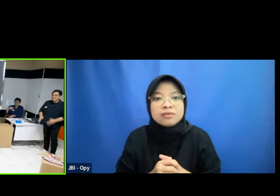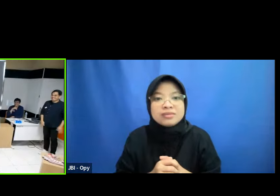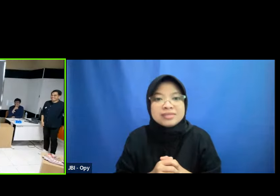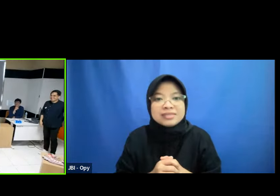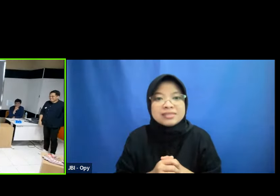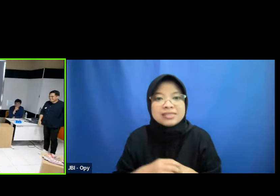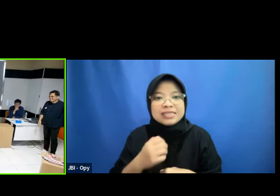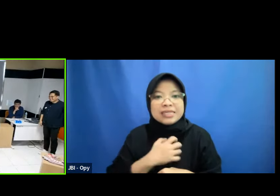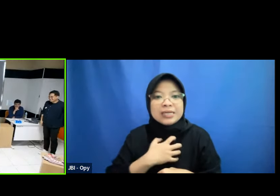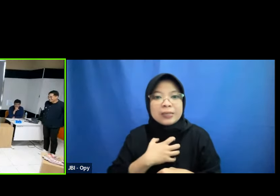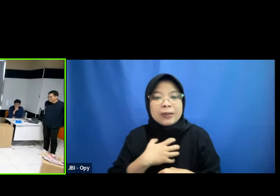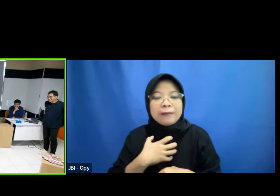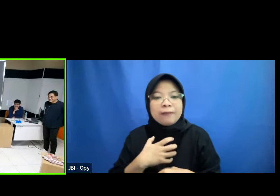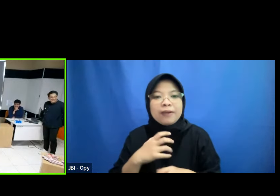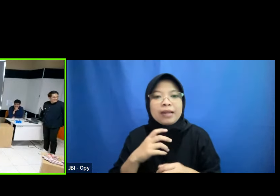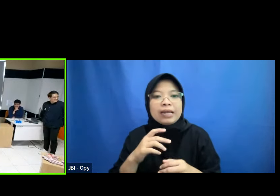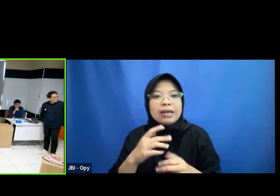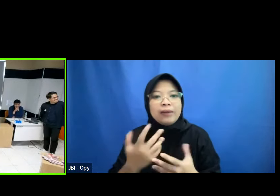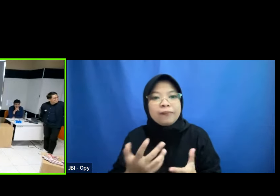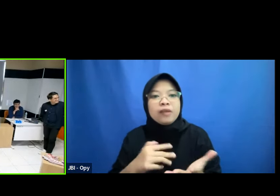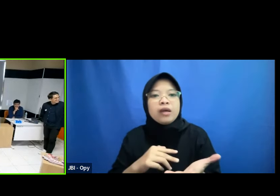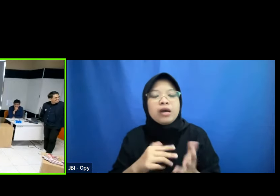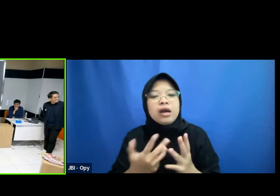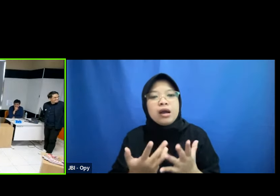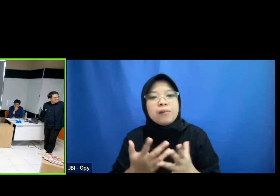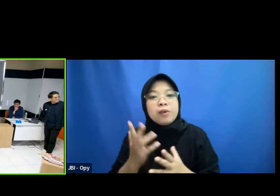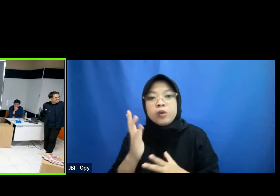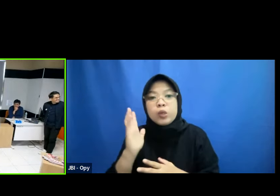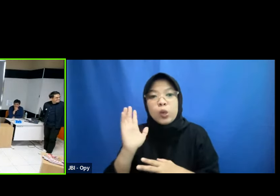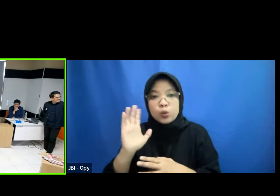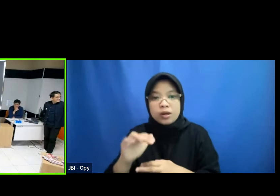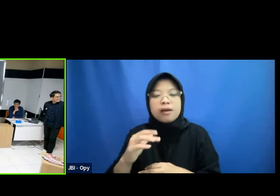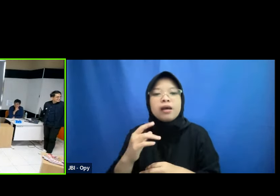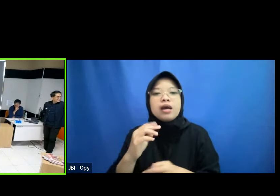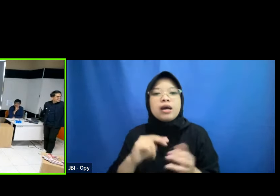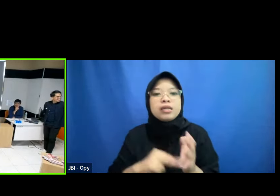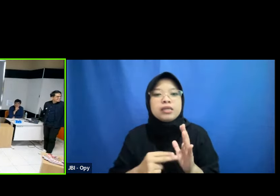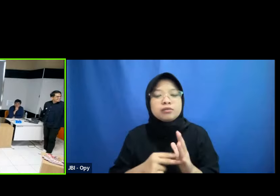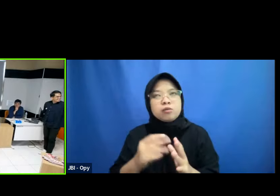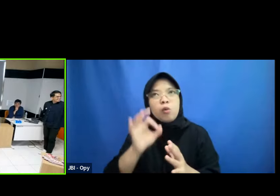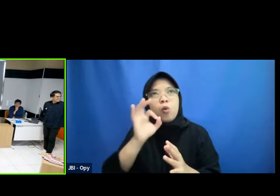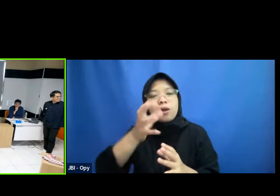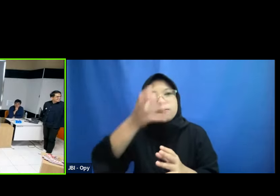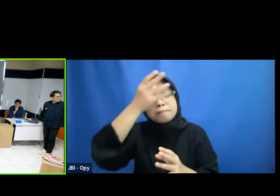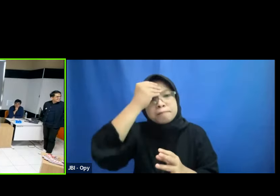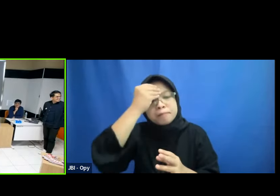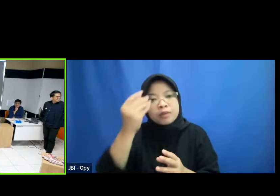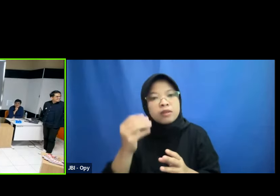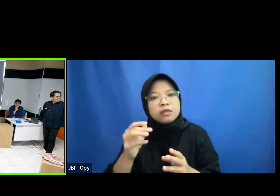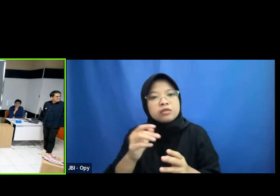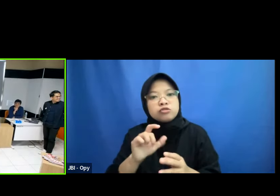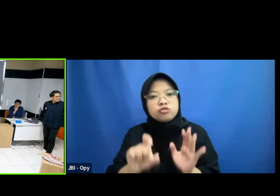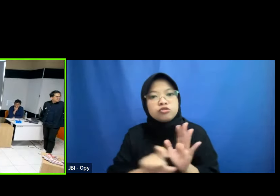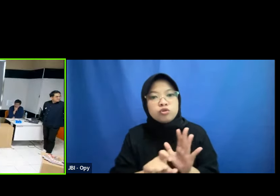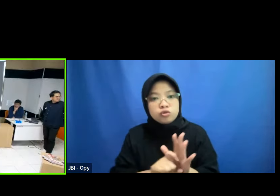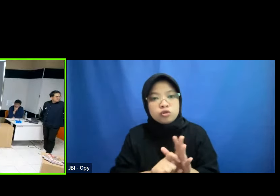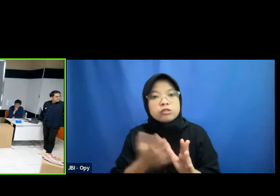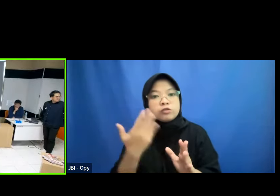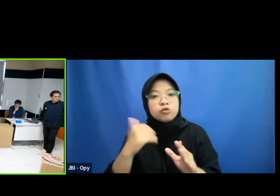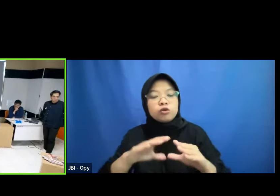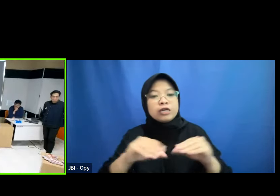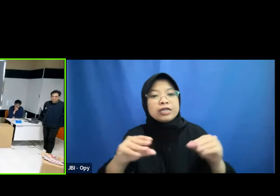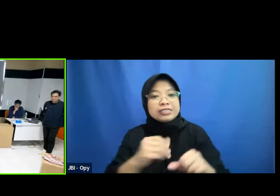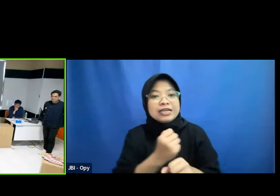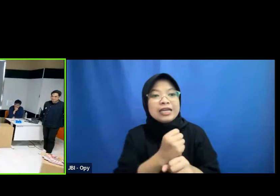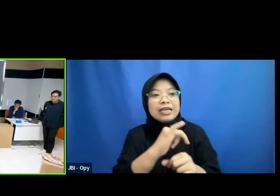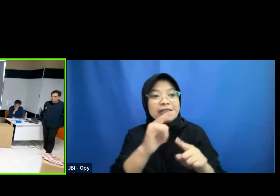ya jadi eh aku udah punya biias juga jadi aku kalau misalnya aku pernah kerja juga sama mbak Gita